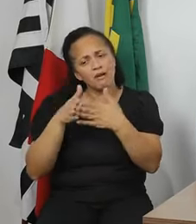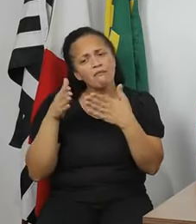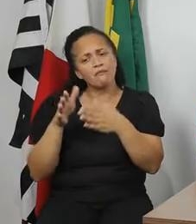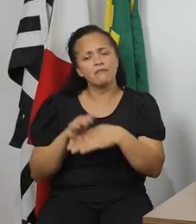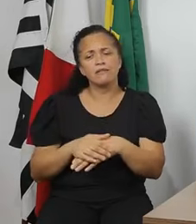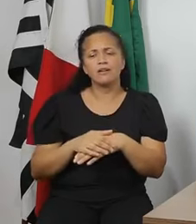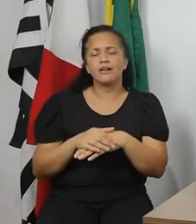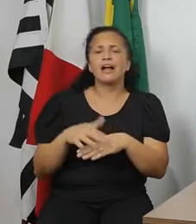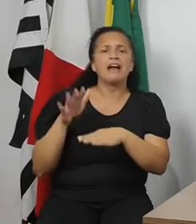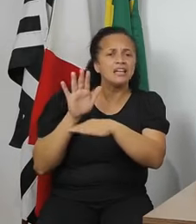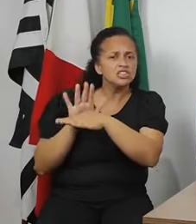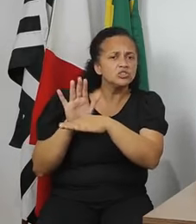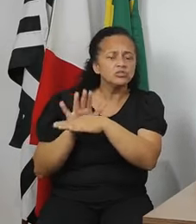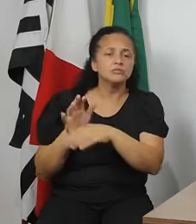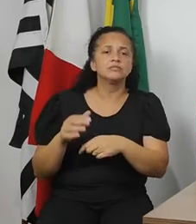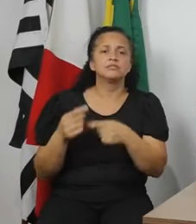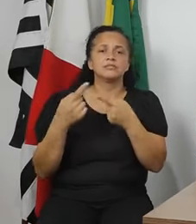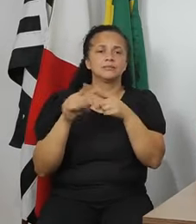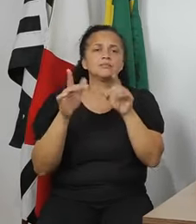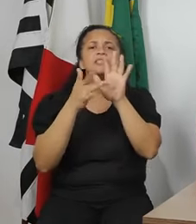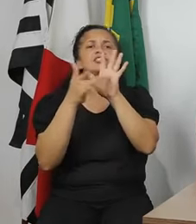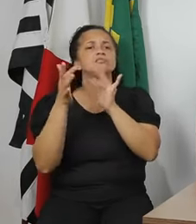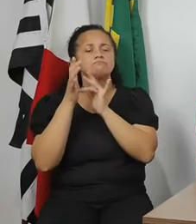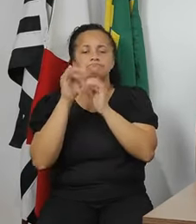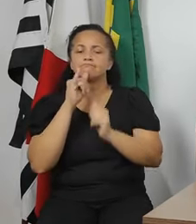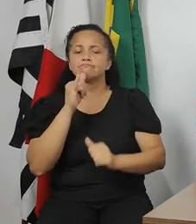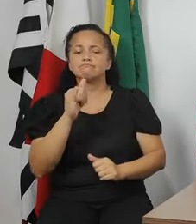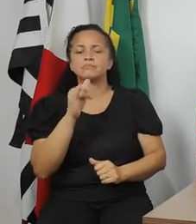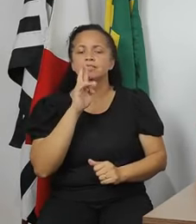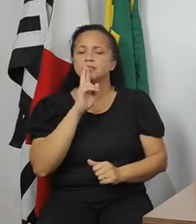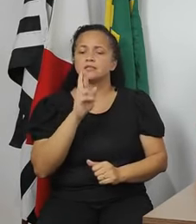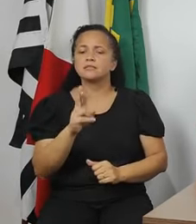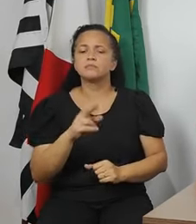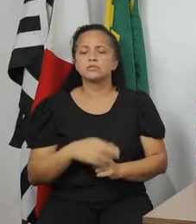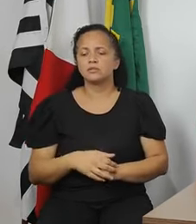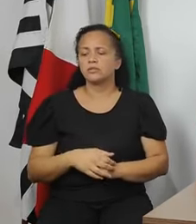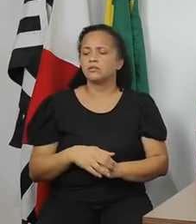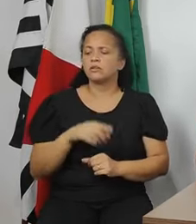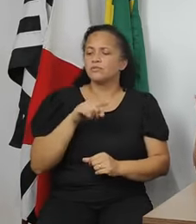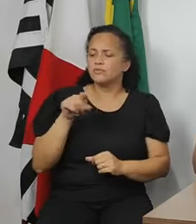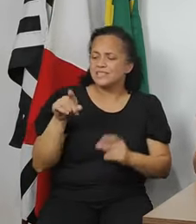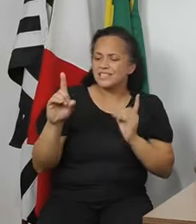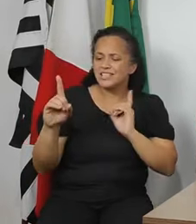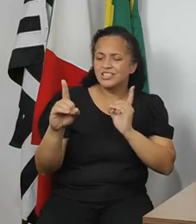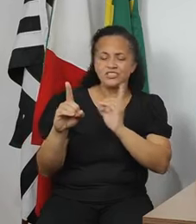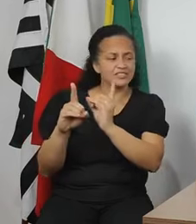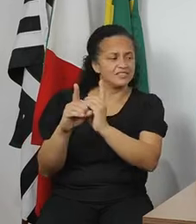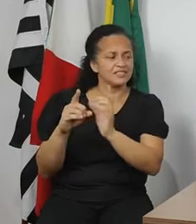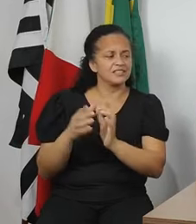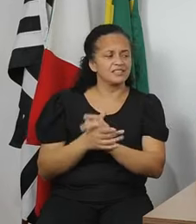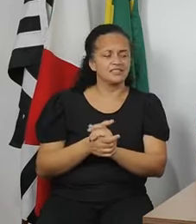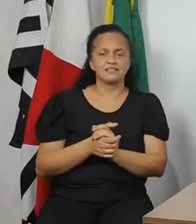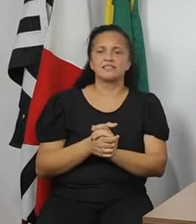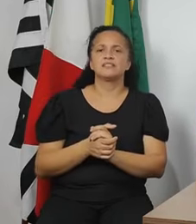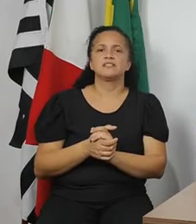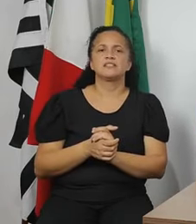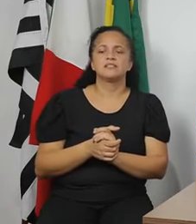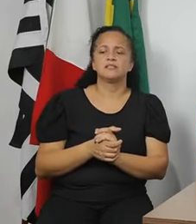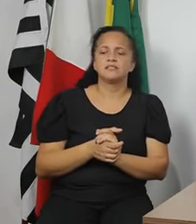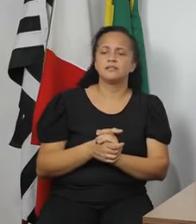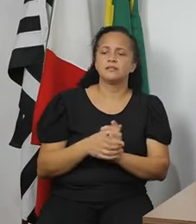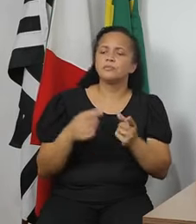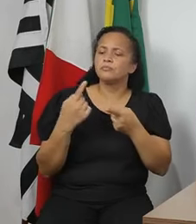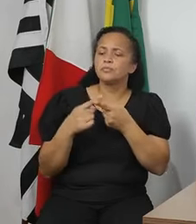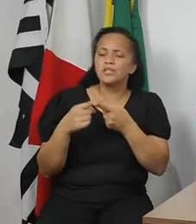geração incrédula, até quando estarei convosco? Até quando vos sofrerei ainda? Tragam-me, né? Jesus fala.